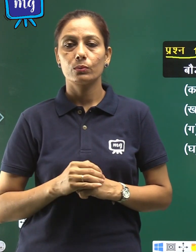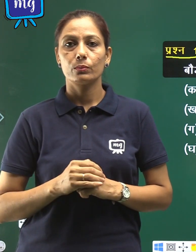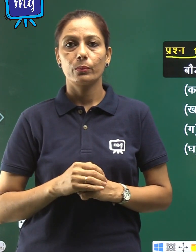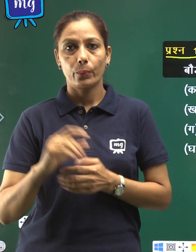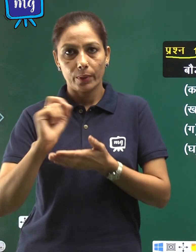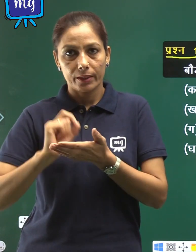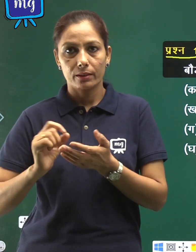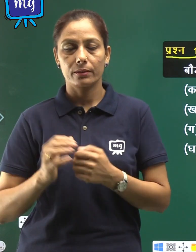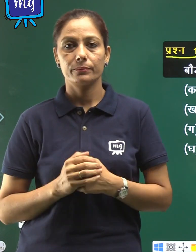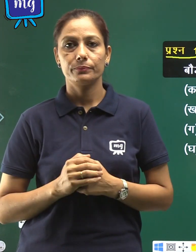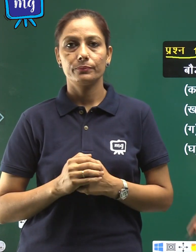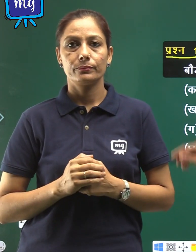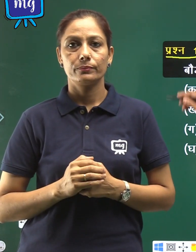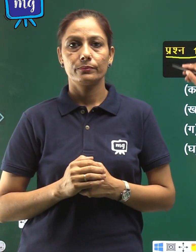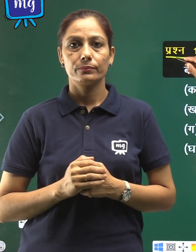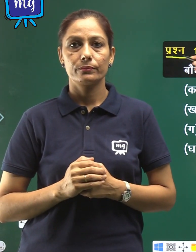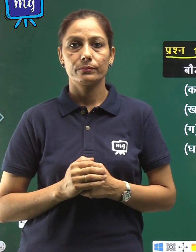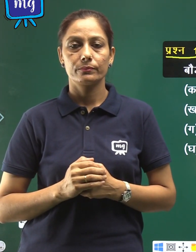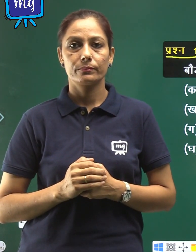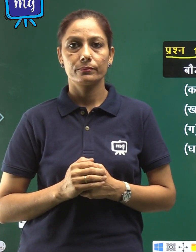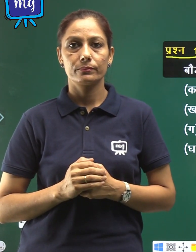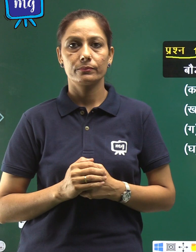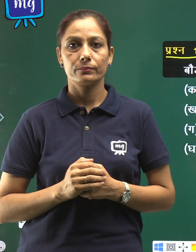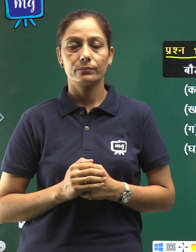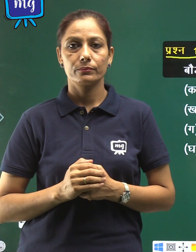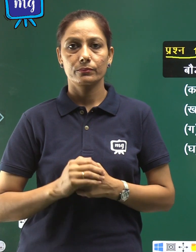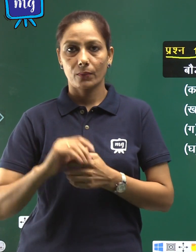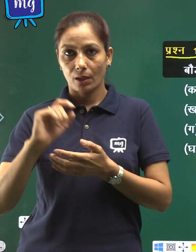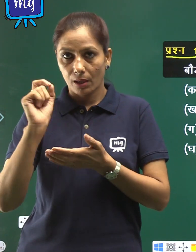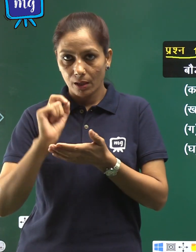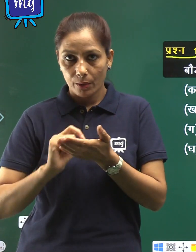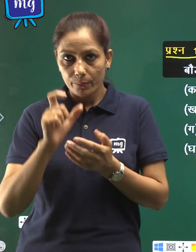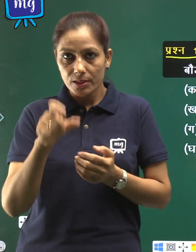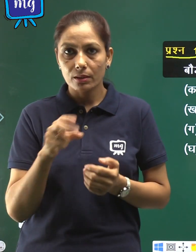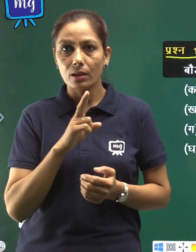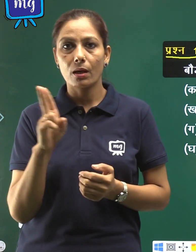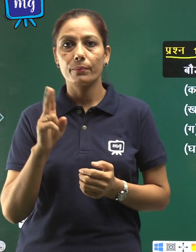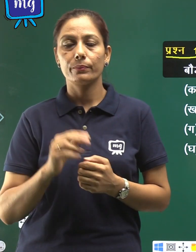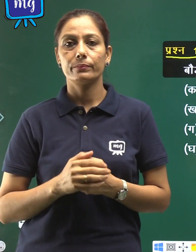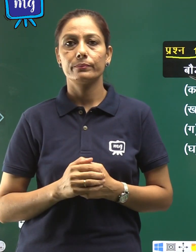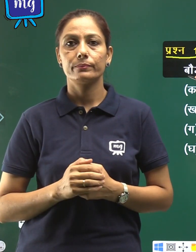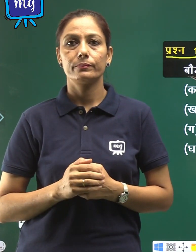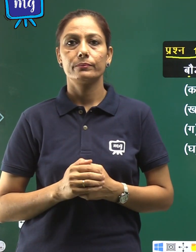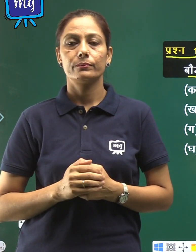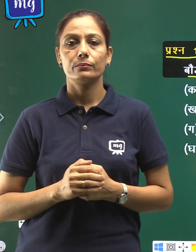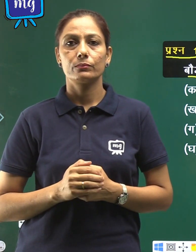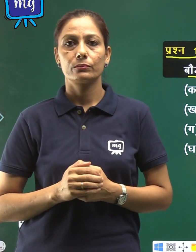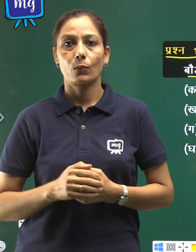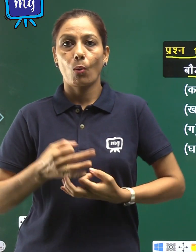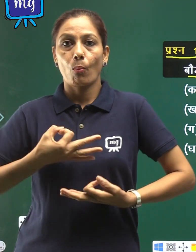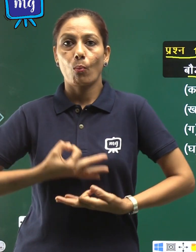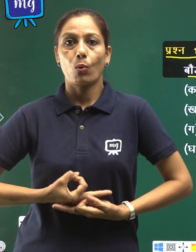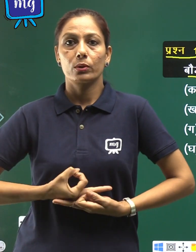लिखना है कि राहुल सांकृत्यायन ने बौद्ध